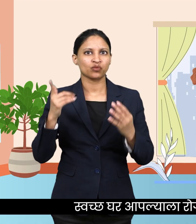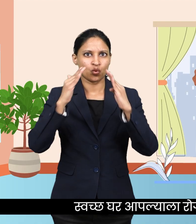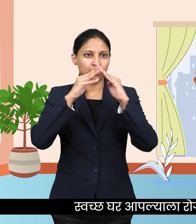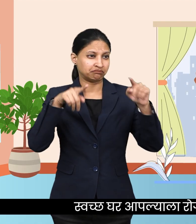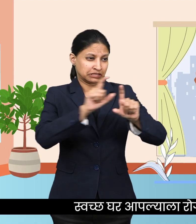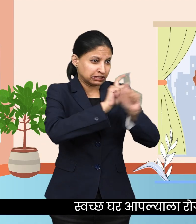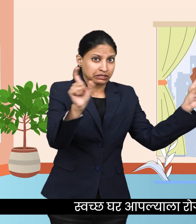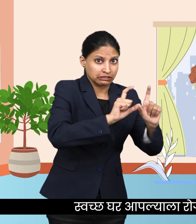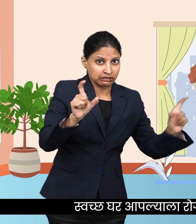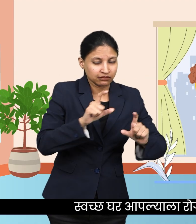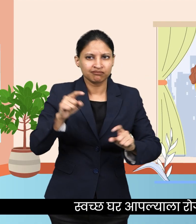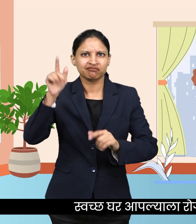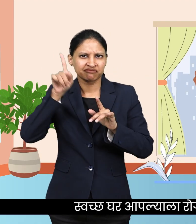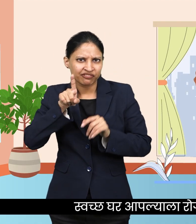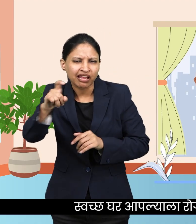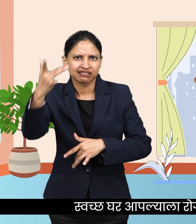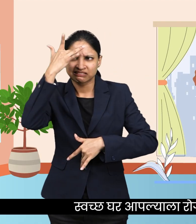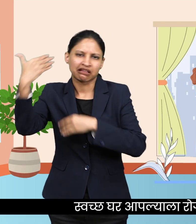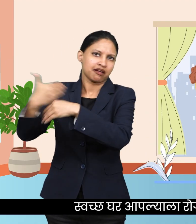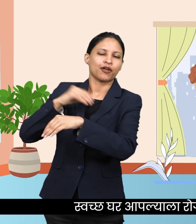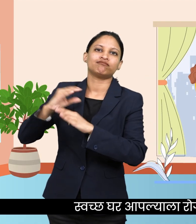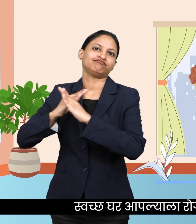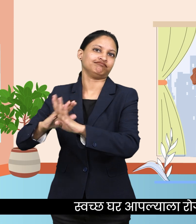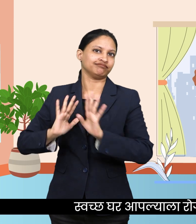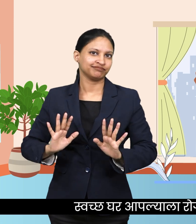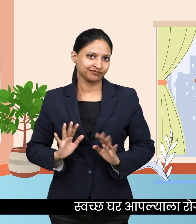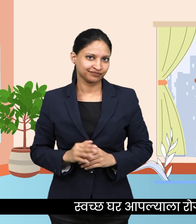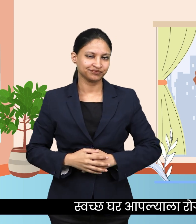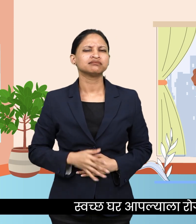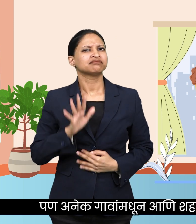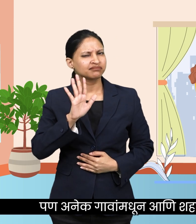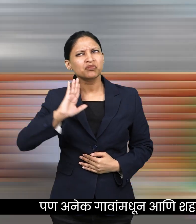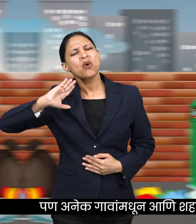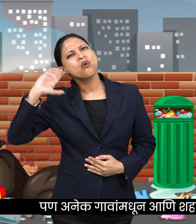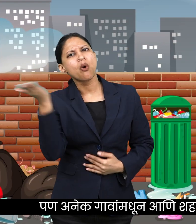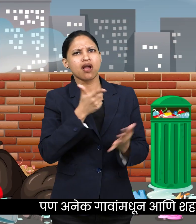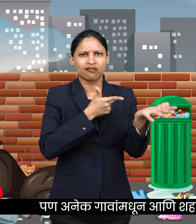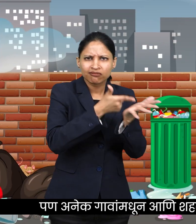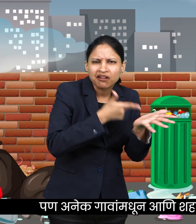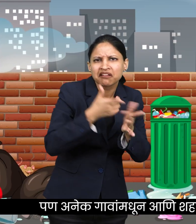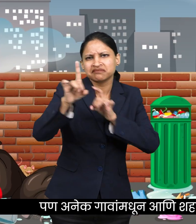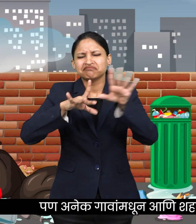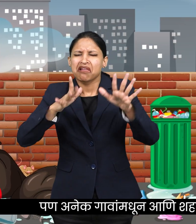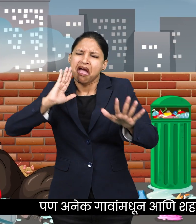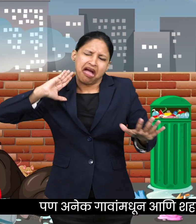स्वच्छ घर आपल्याला रोग आणि संसर्गापासून, पण अनेक गावांमधून